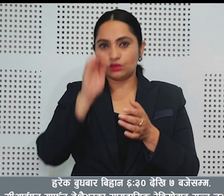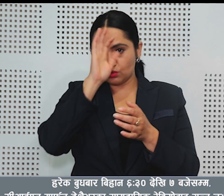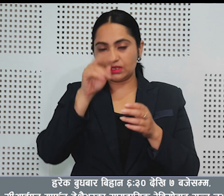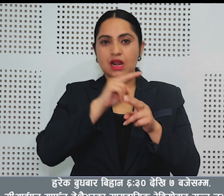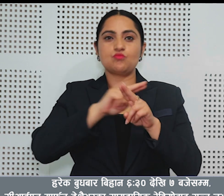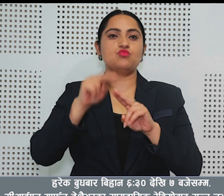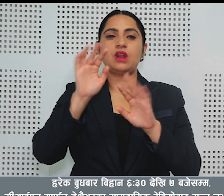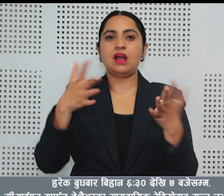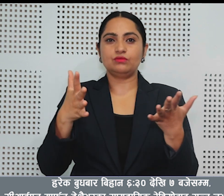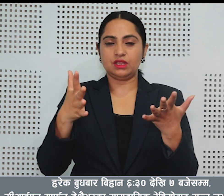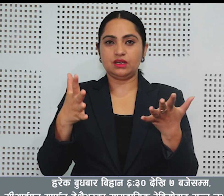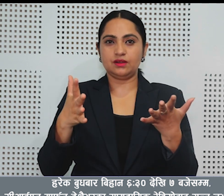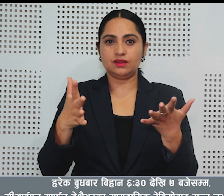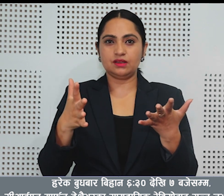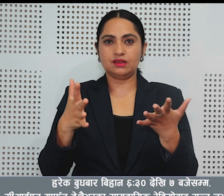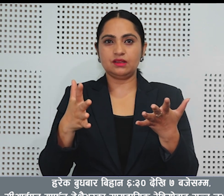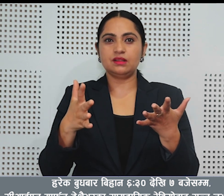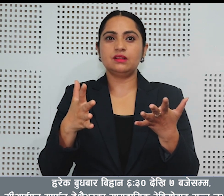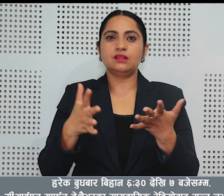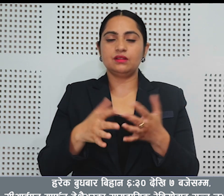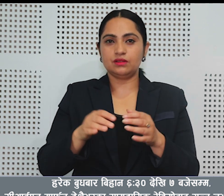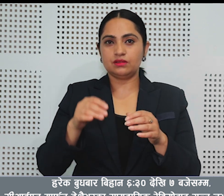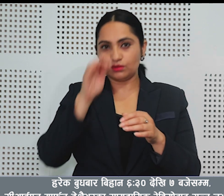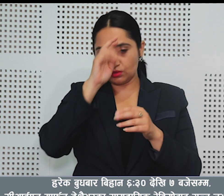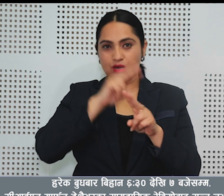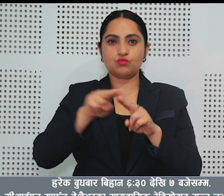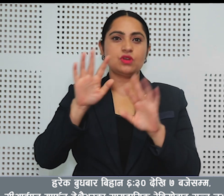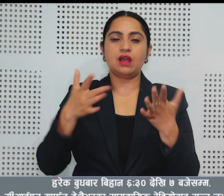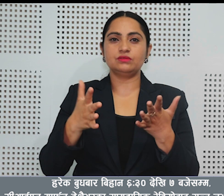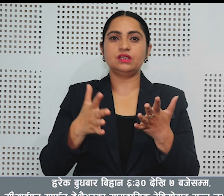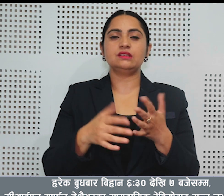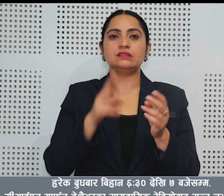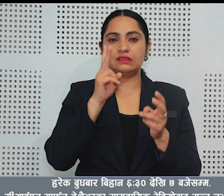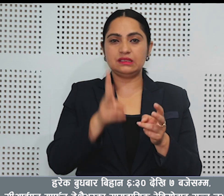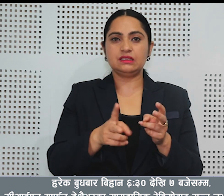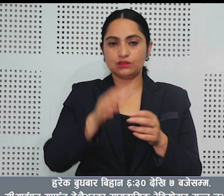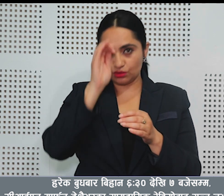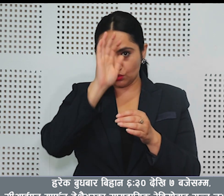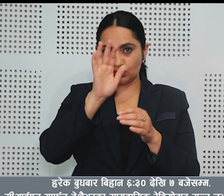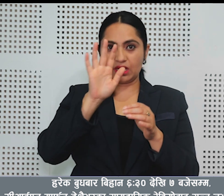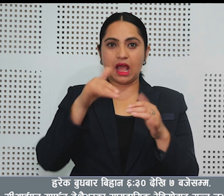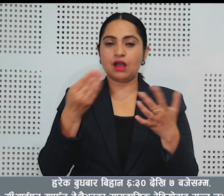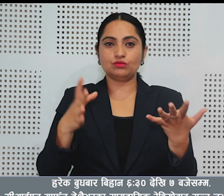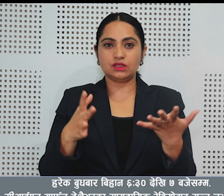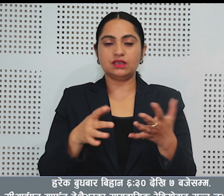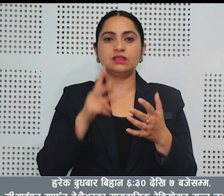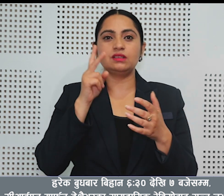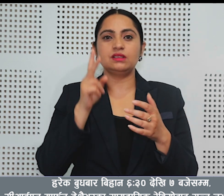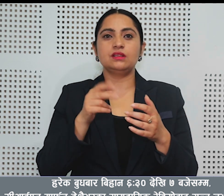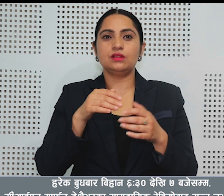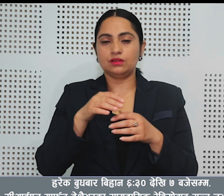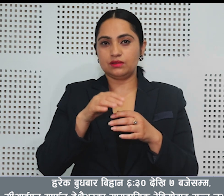आउँदैन कि हामी भन्छौँ नि डिसएग्रिगेटेड इन्फर्मेसन चाहियो भन्छौँ। त्यो डिसएग्रिगेटेड अपडेटेड इन्फर्मेसन आएको हुँदैन।